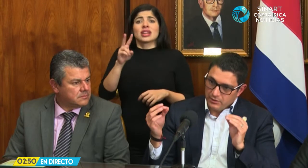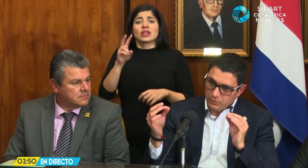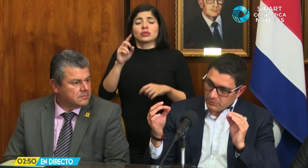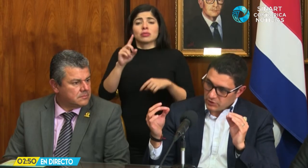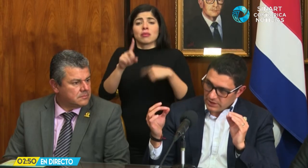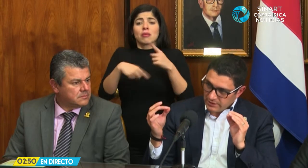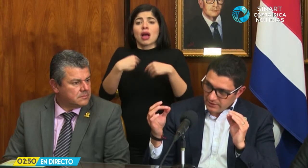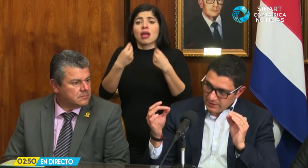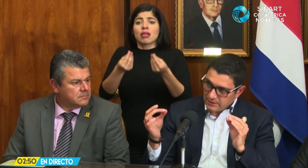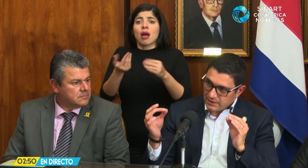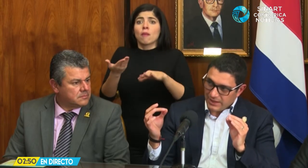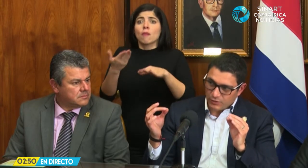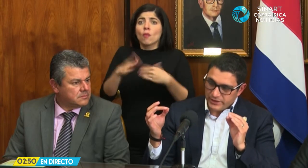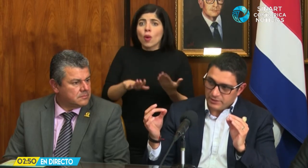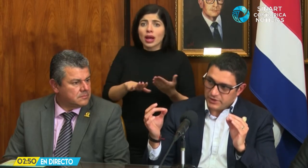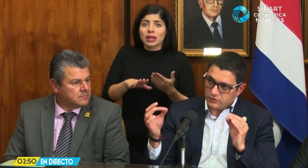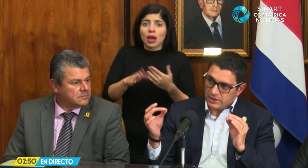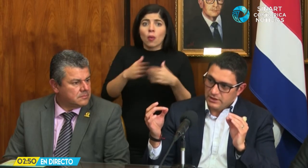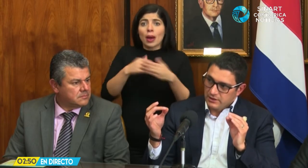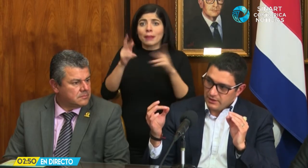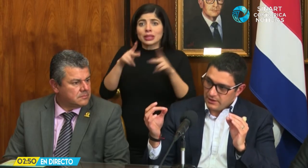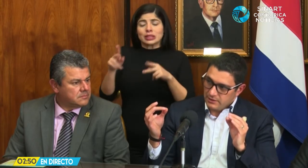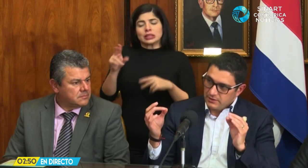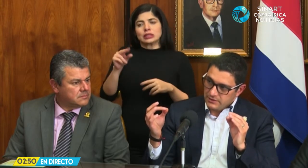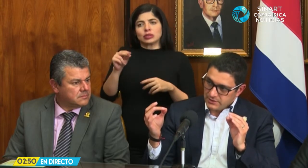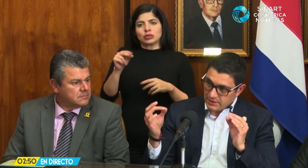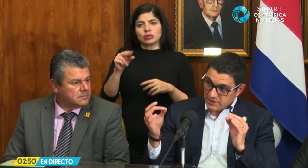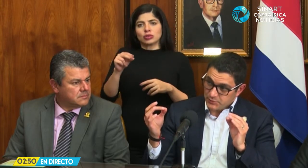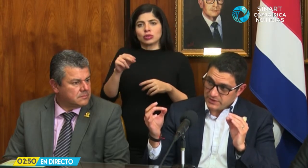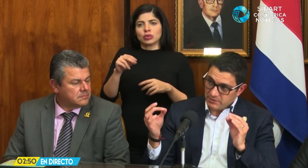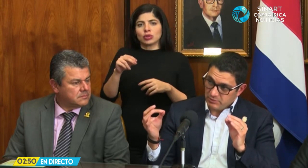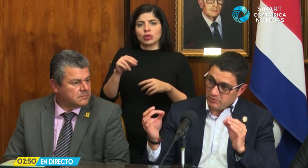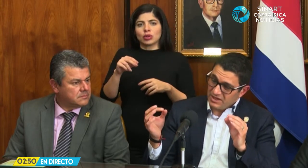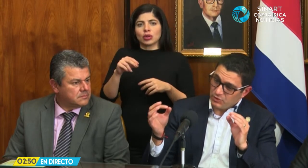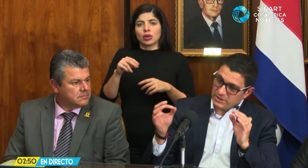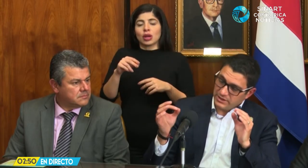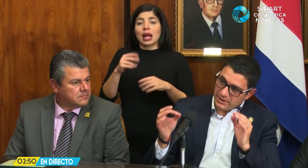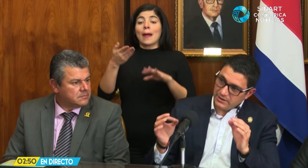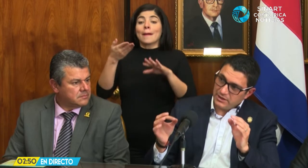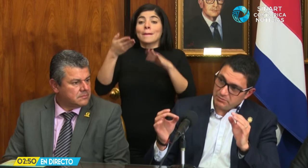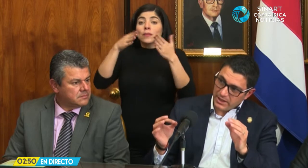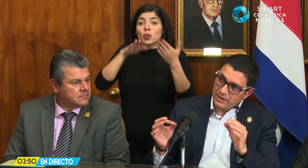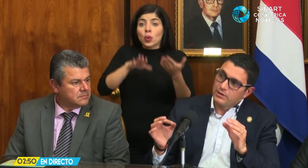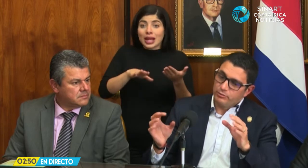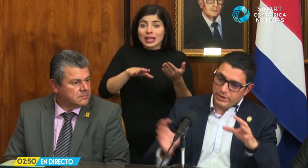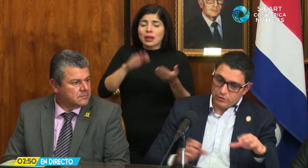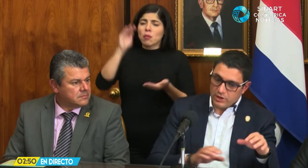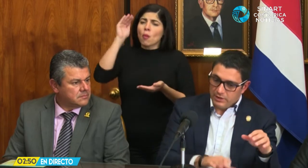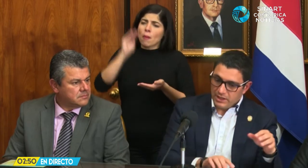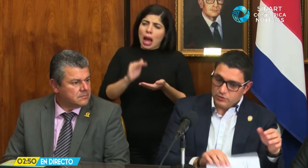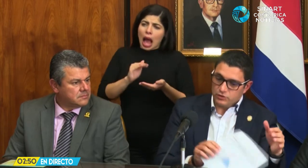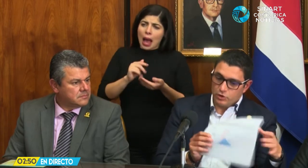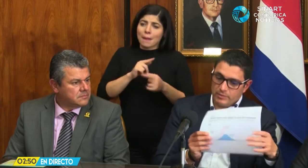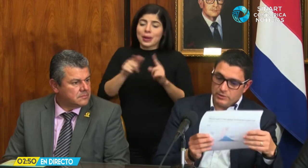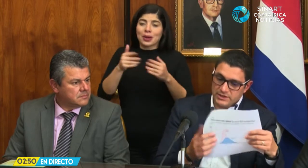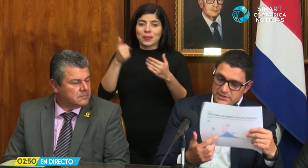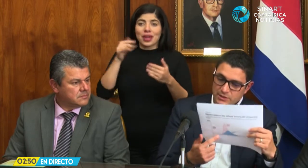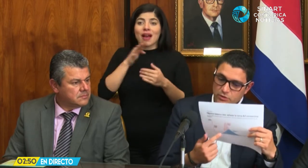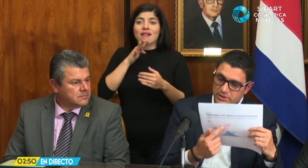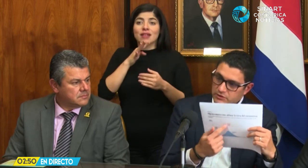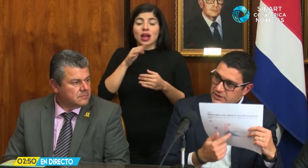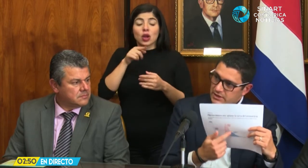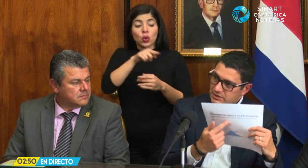provocar una mortalidad directa a cualquier persona que se esté expuesta al mismo. Bien, la mortalidad es baja, pero lo que ocupamos